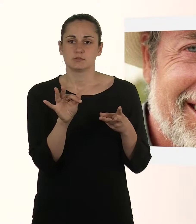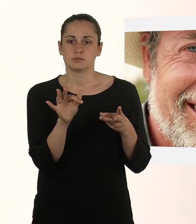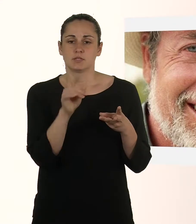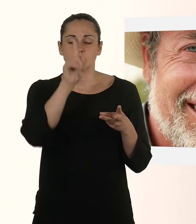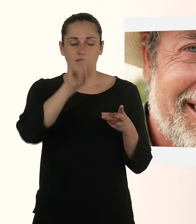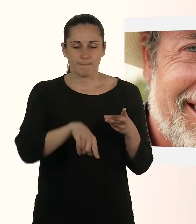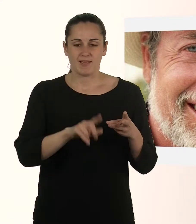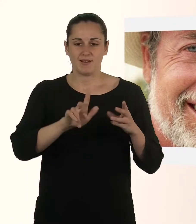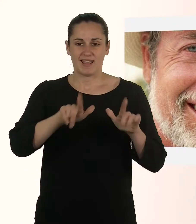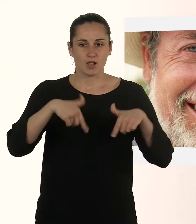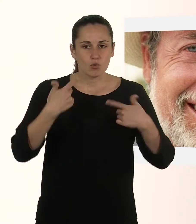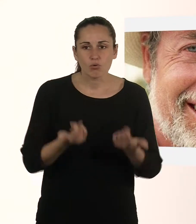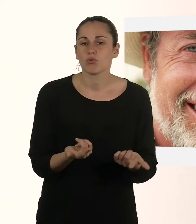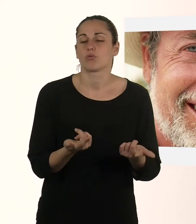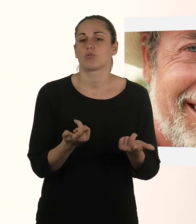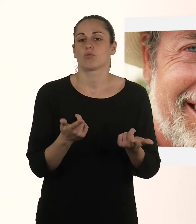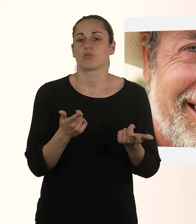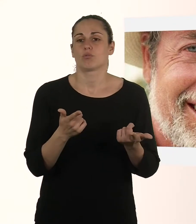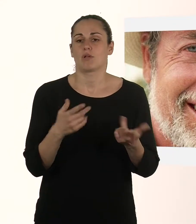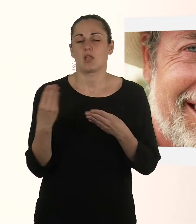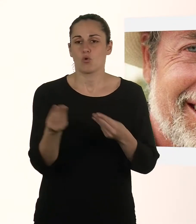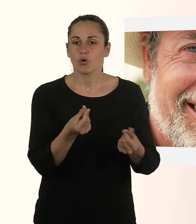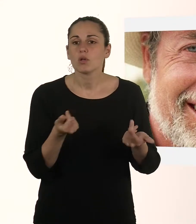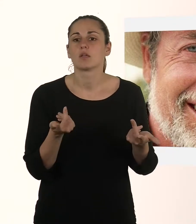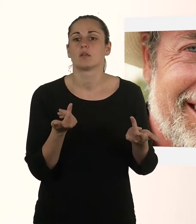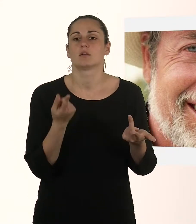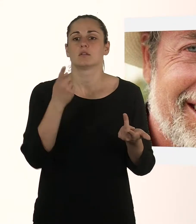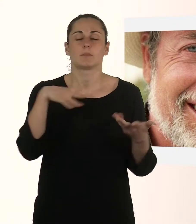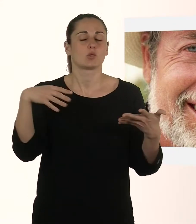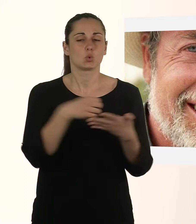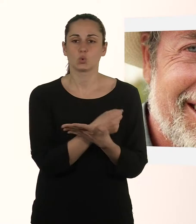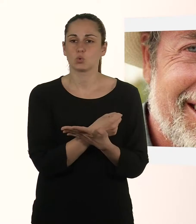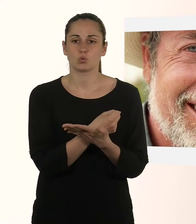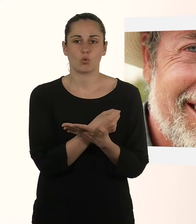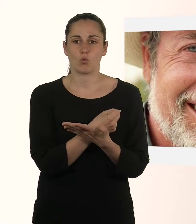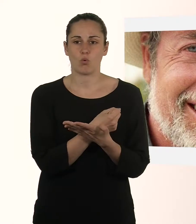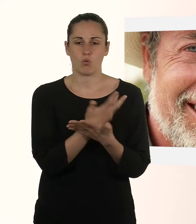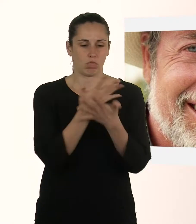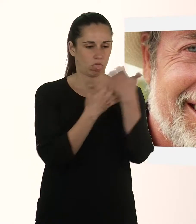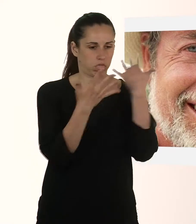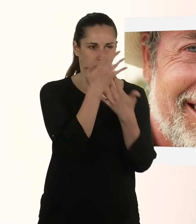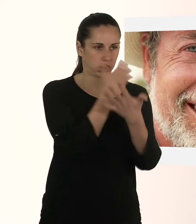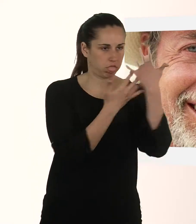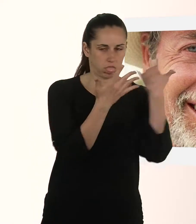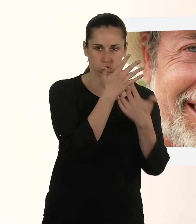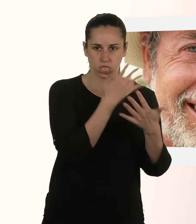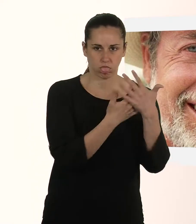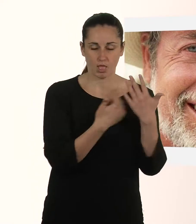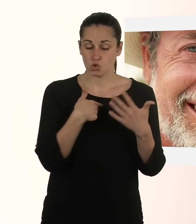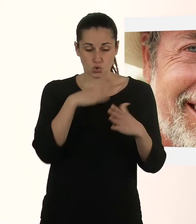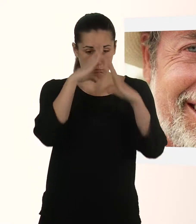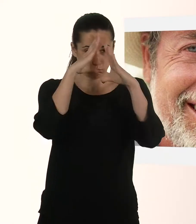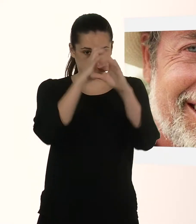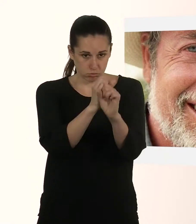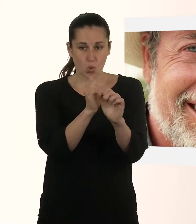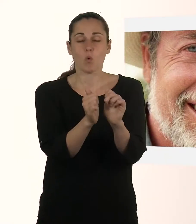ecología. De alguna manera, él pretendía aglutinarlo absolutamente todo. Yo me voy a centrar